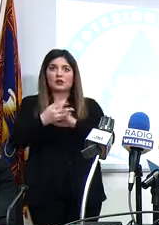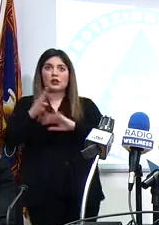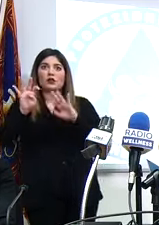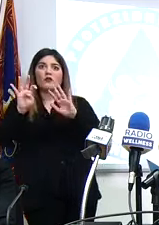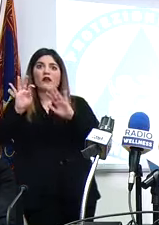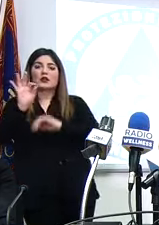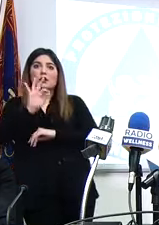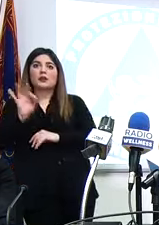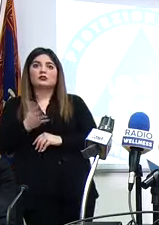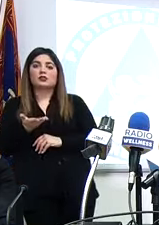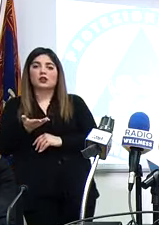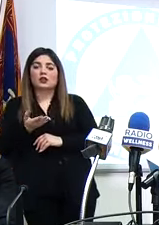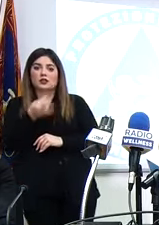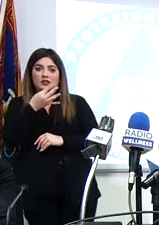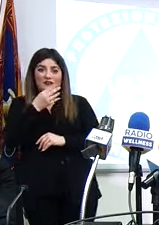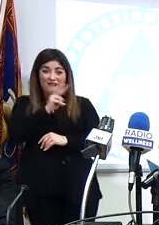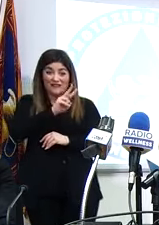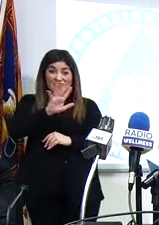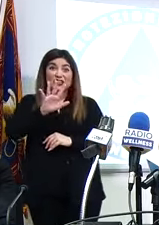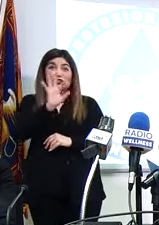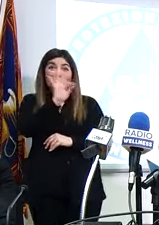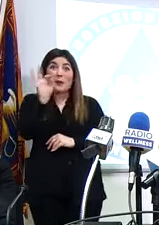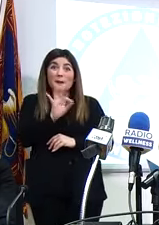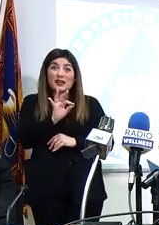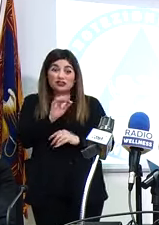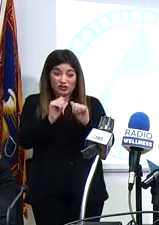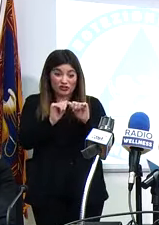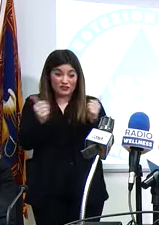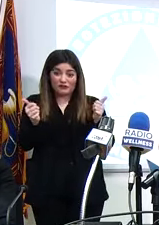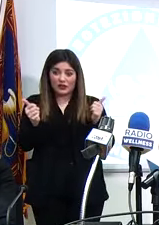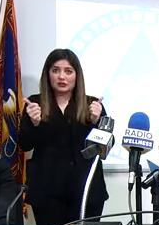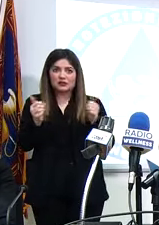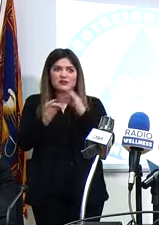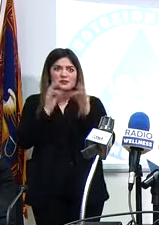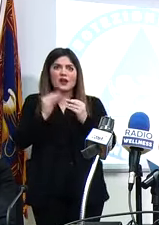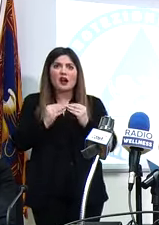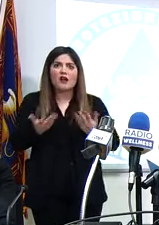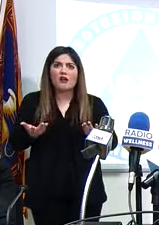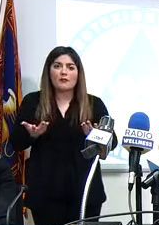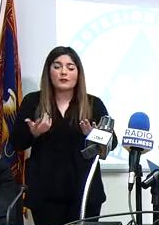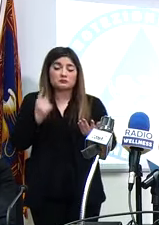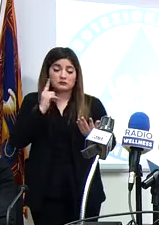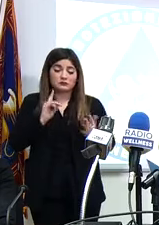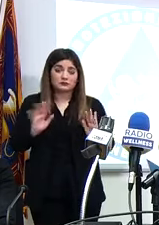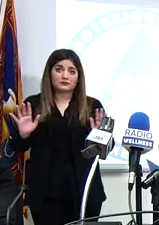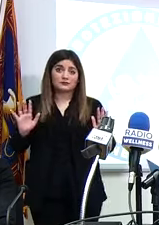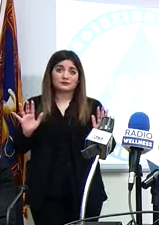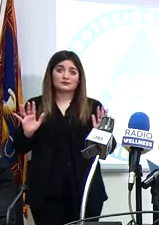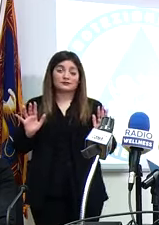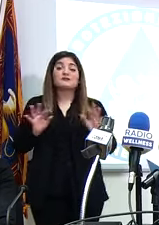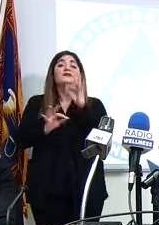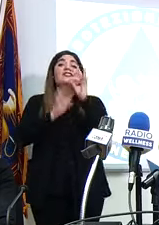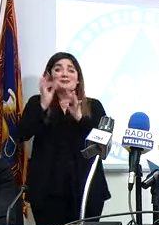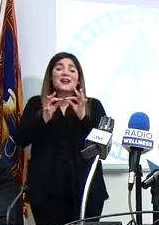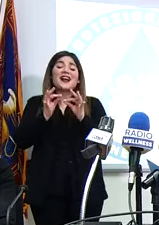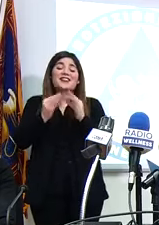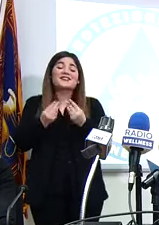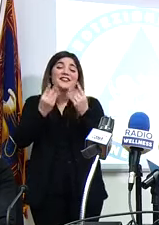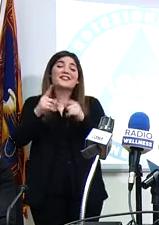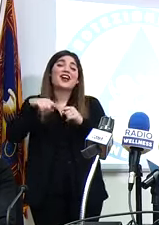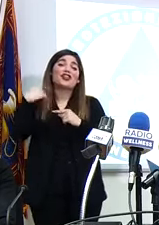di 25 punti. Come si spiega? Inspiegabile. La spiegazione è stata data dopo perché si era anche